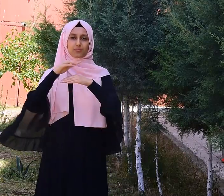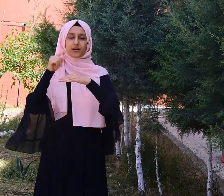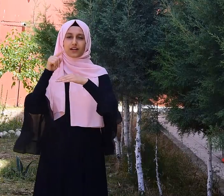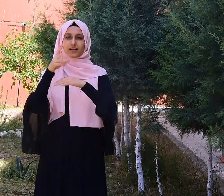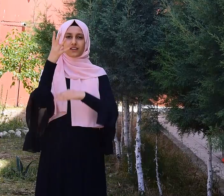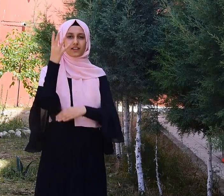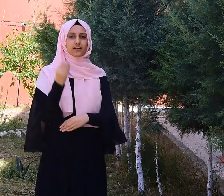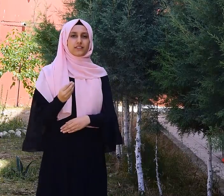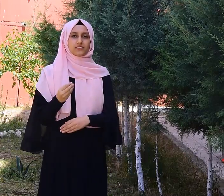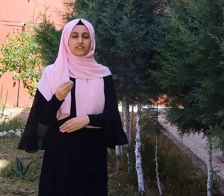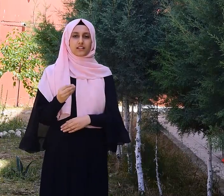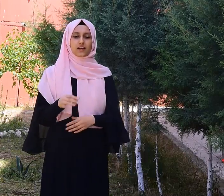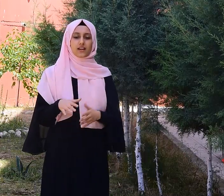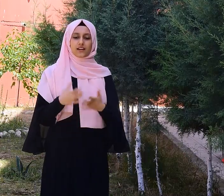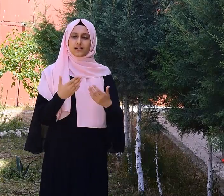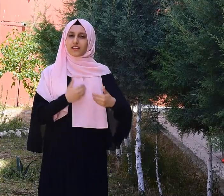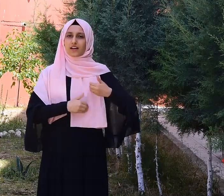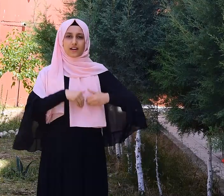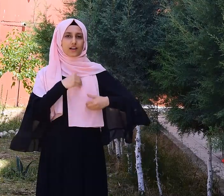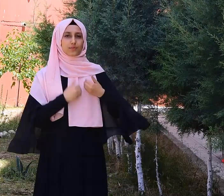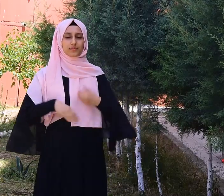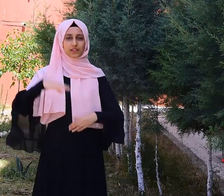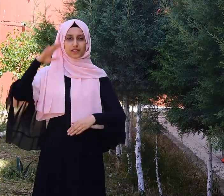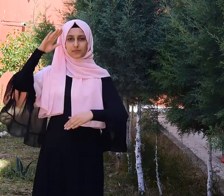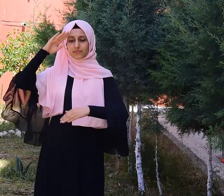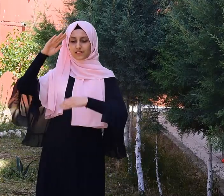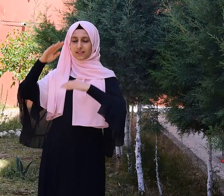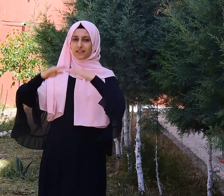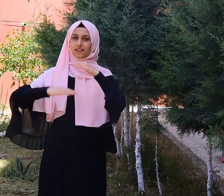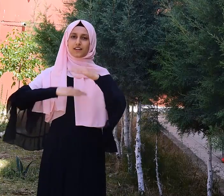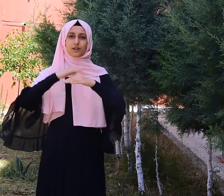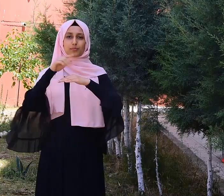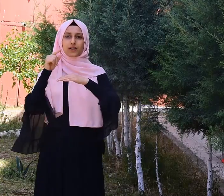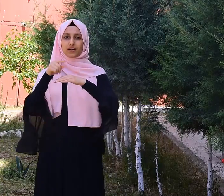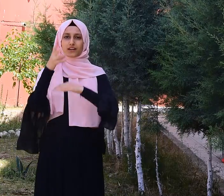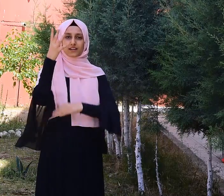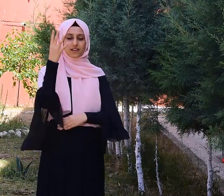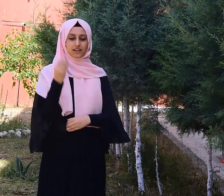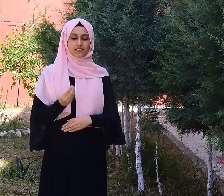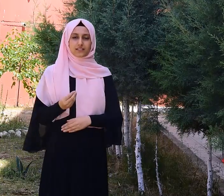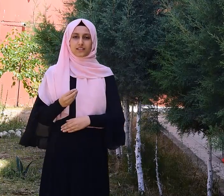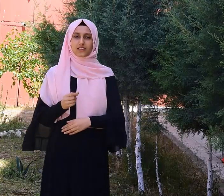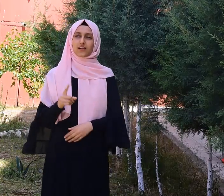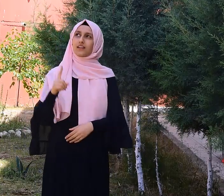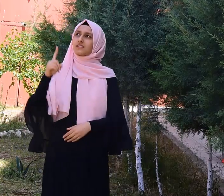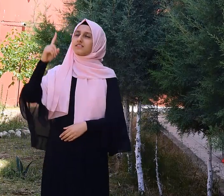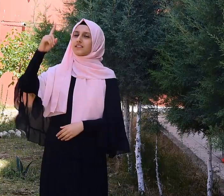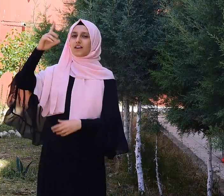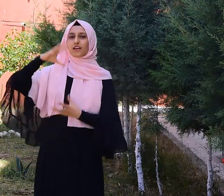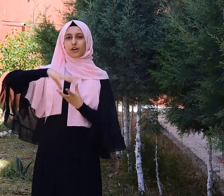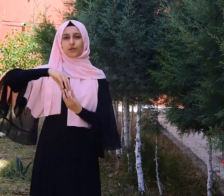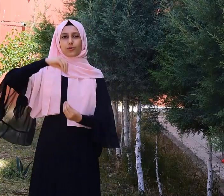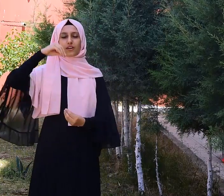selam aleyke. Ya Habib selam aleyke. Salam.